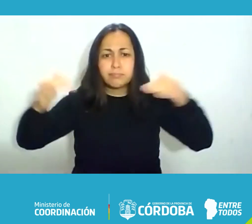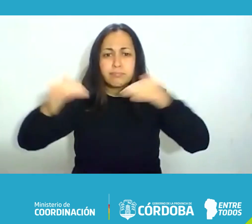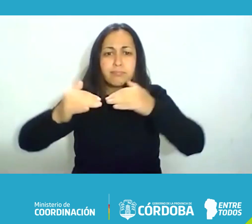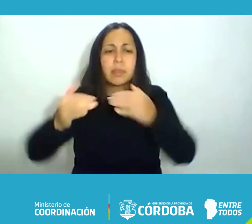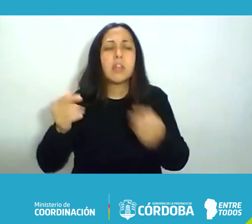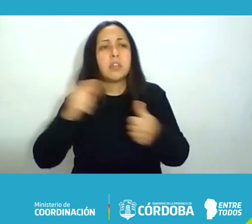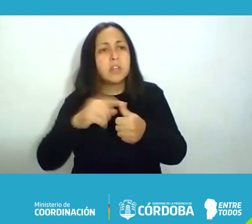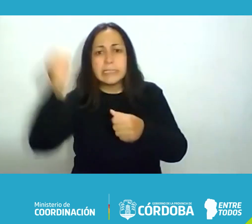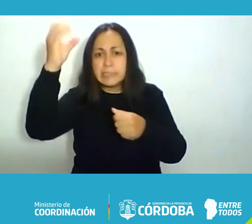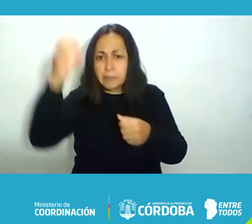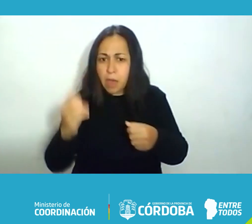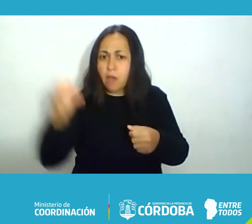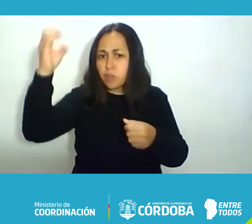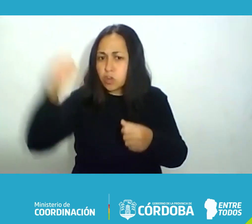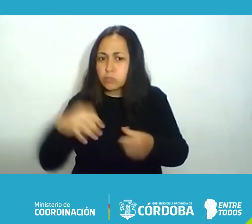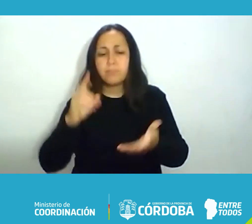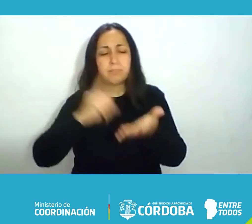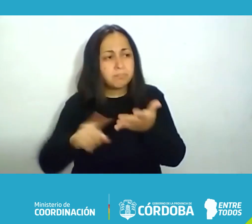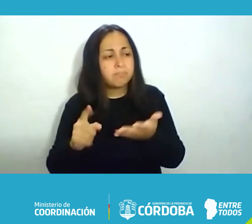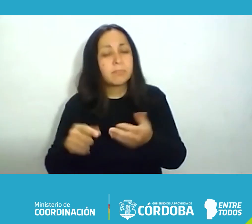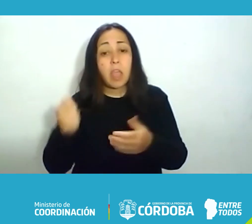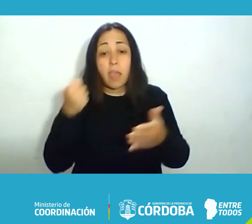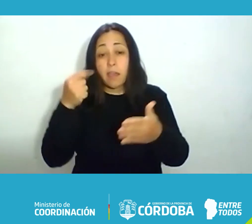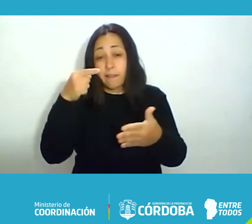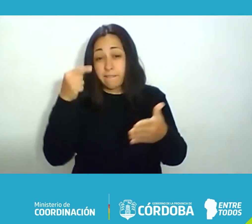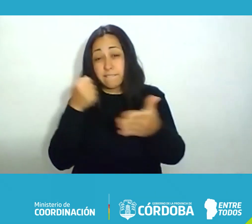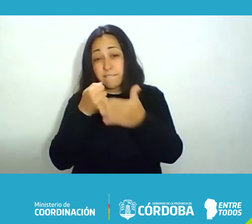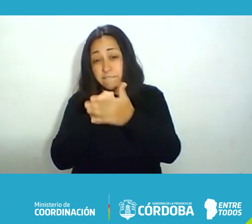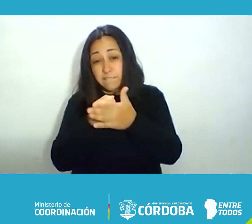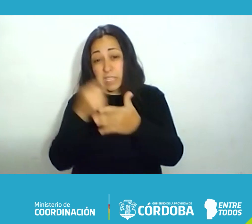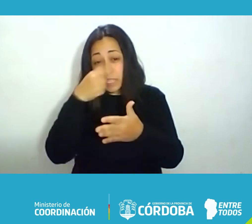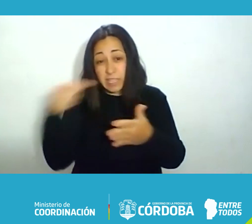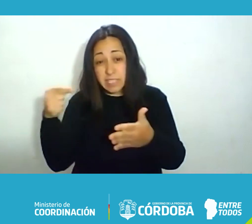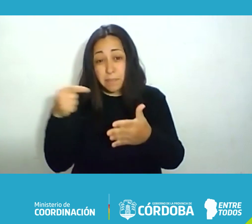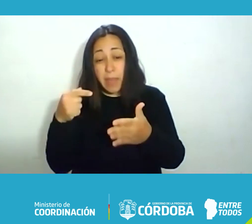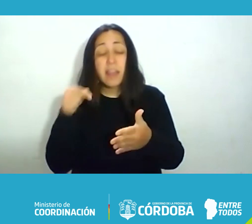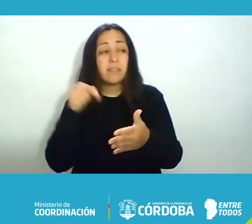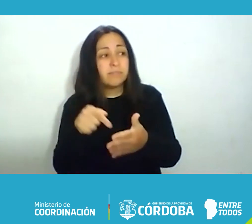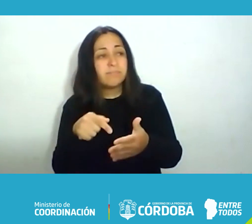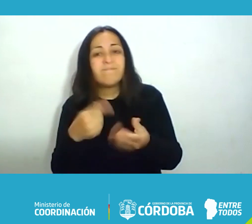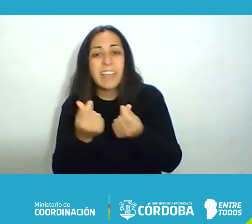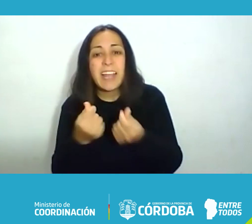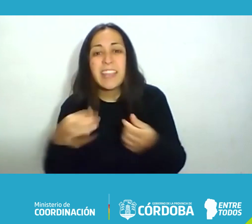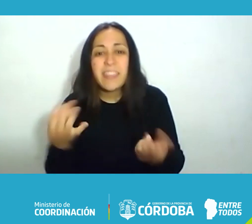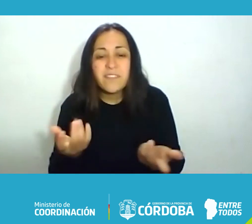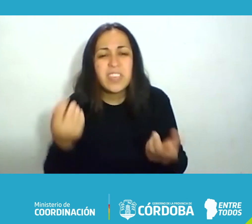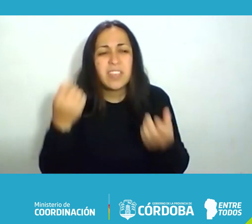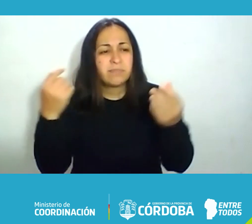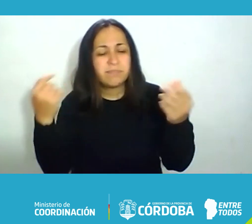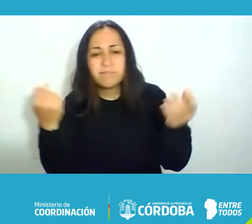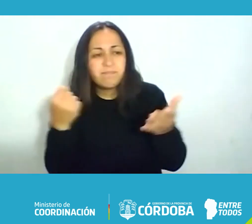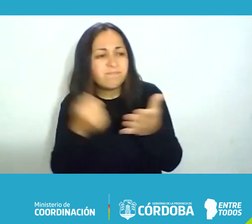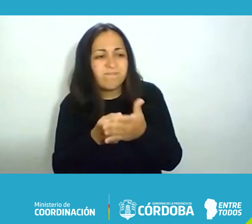se comenzó a semaforizar. En épocas de turismo y fin de semana se complica aún más el tránsito. Está afectada la accesibilidad y la calidad de vida de los habitantes del